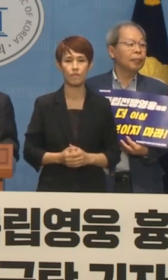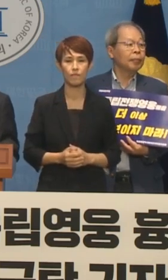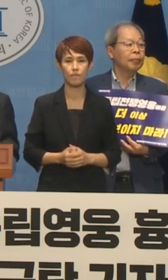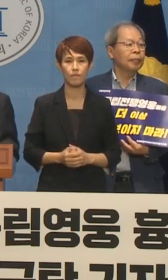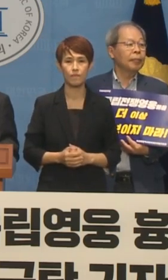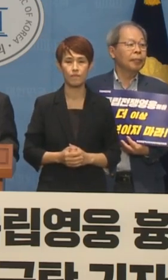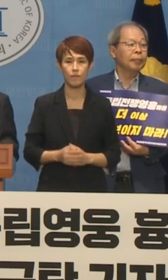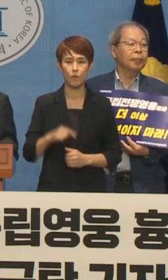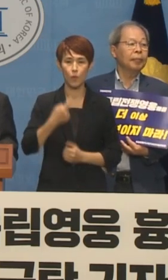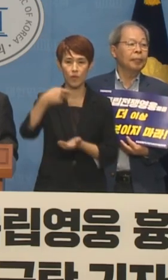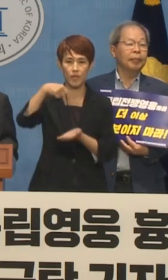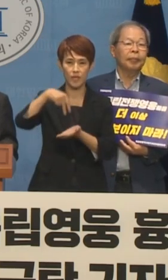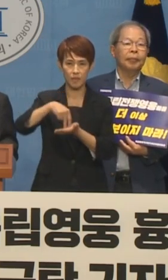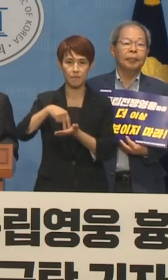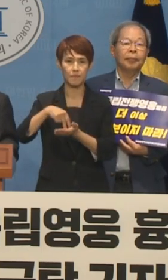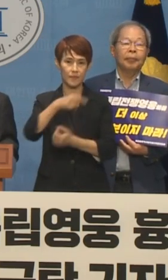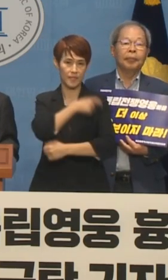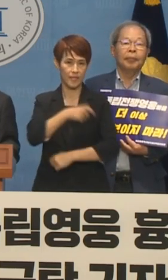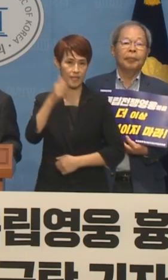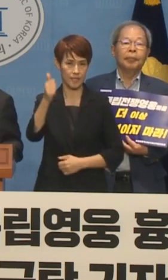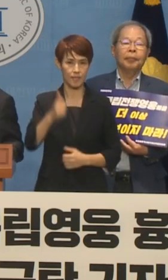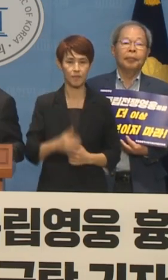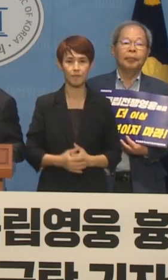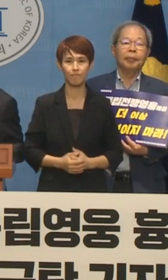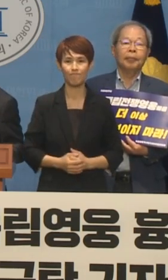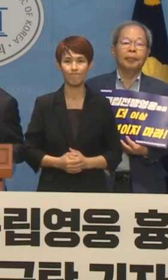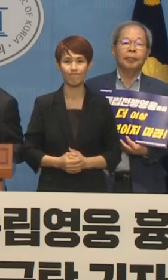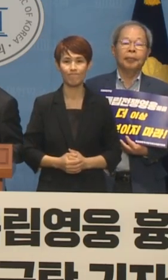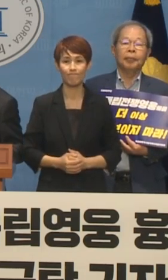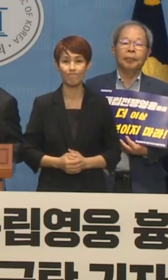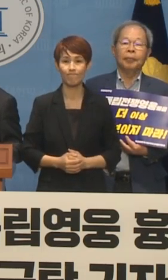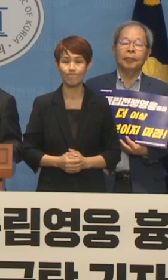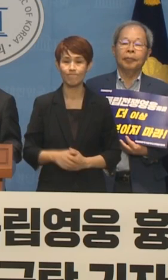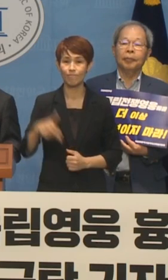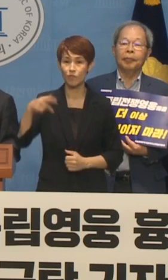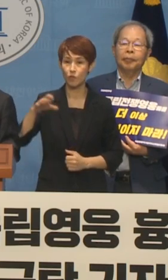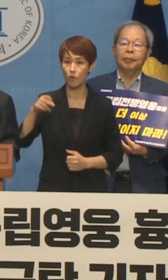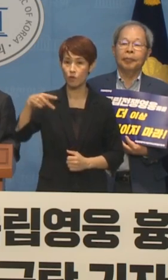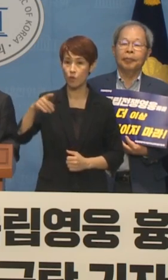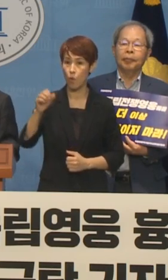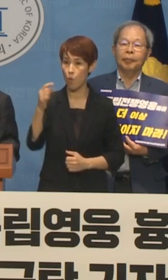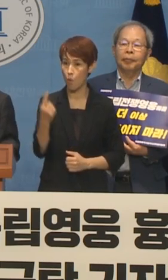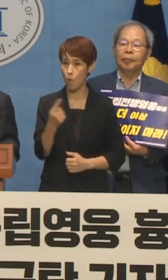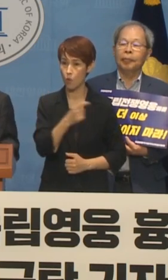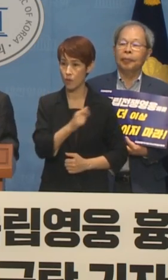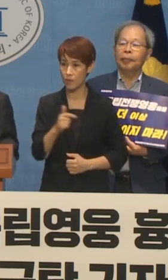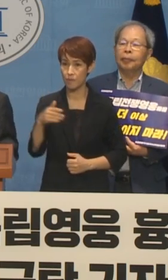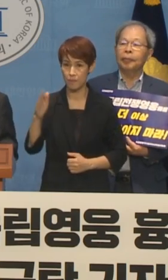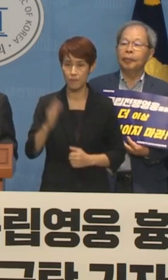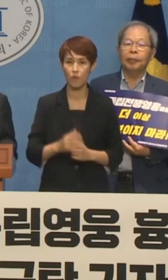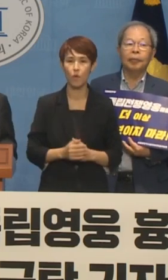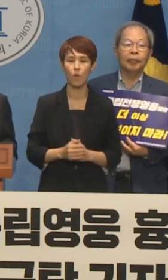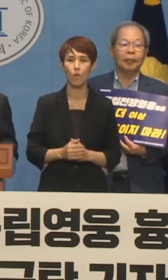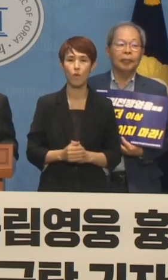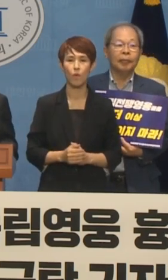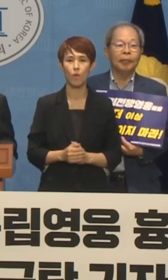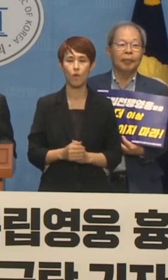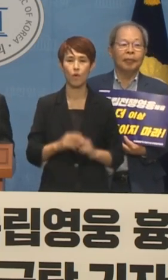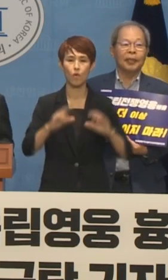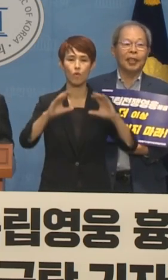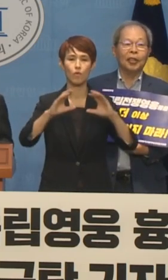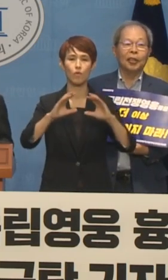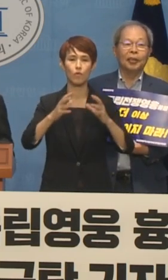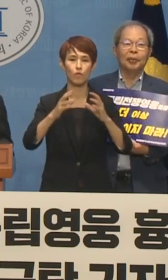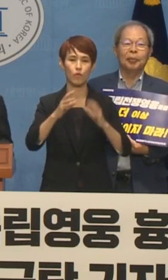시민모임 독립이사장님 말씀이고요. 그 다음엔 정성호 의원님 지금 가셨고, 홍기원 국회의원님 말씀 있겠습니다.